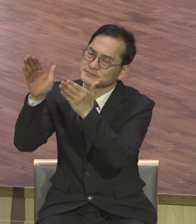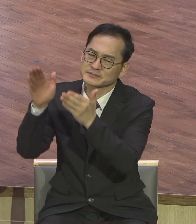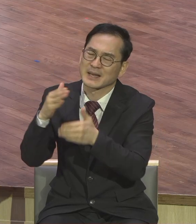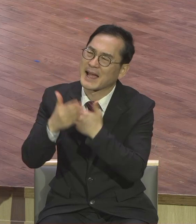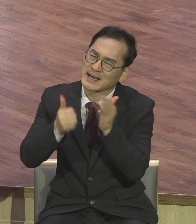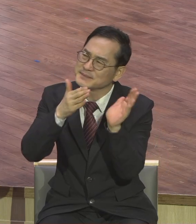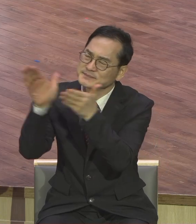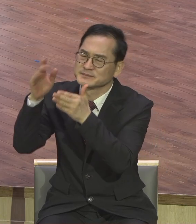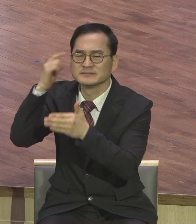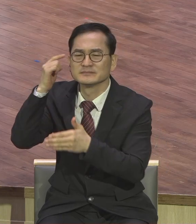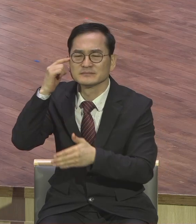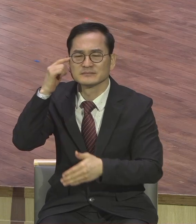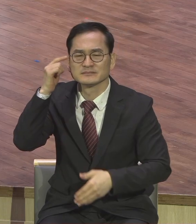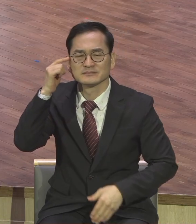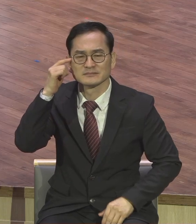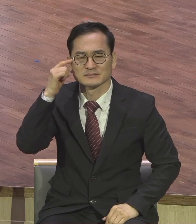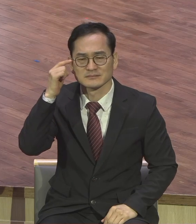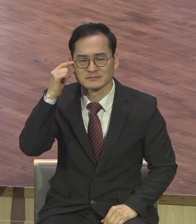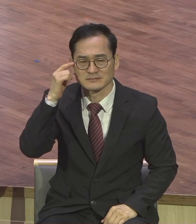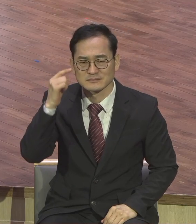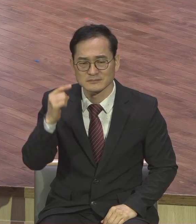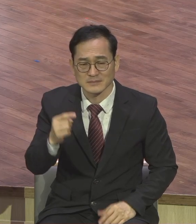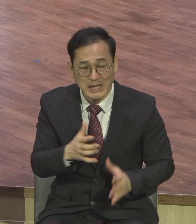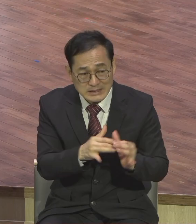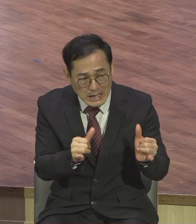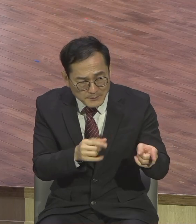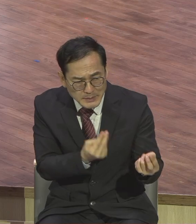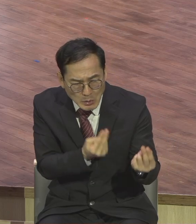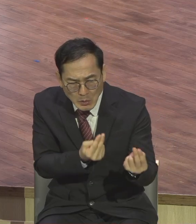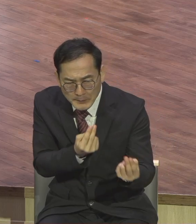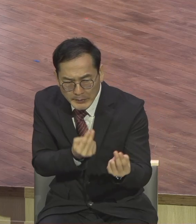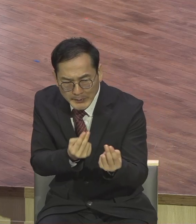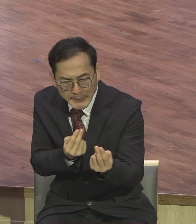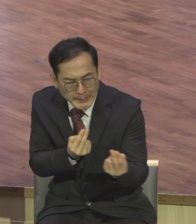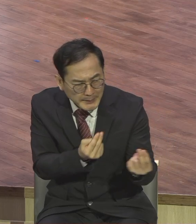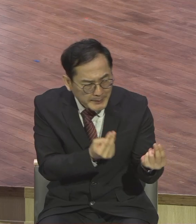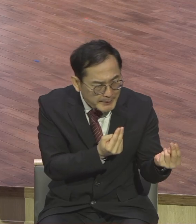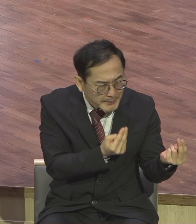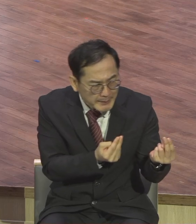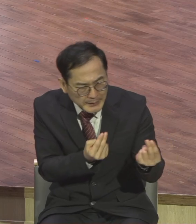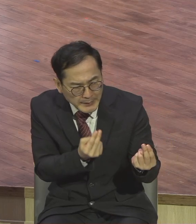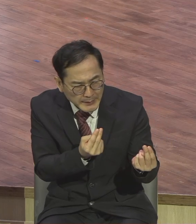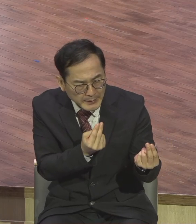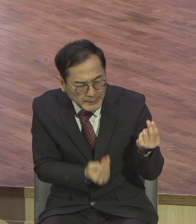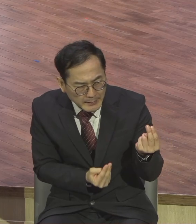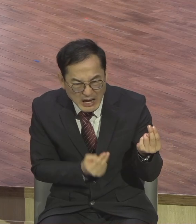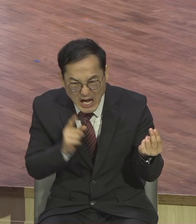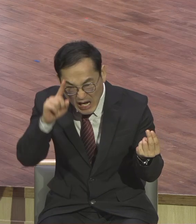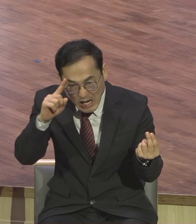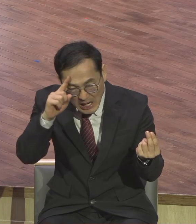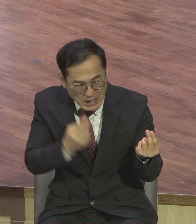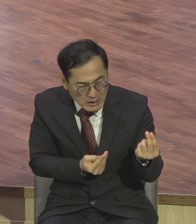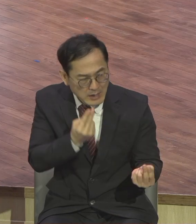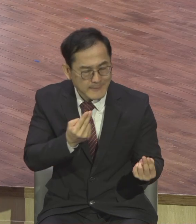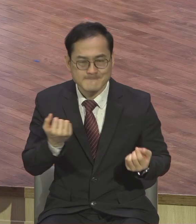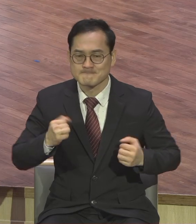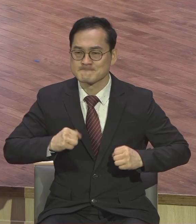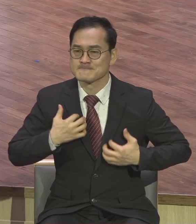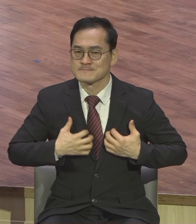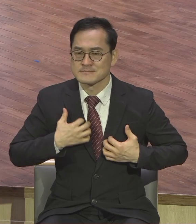겁이 나서 믿는다 소리는 하지 실제들은 안 믿는 거예요. 그 증거로 삶 속에 말씀 하나도